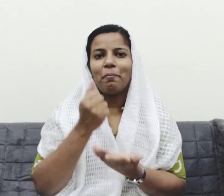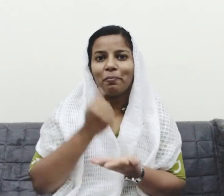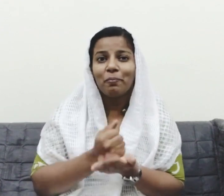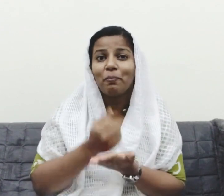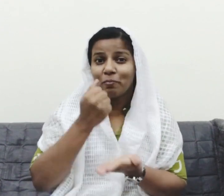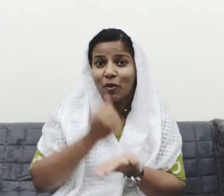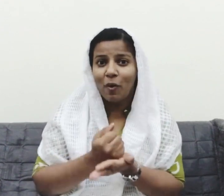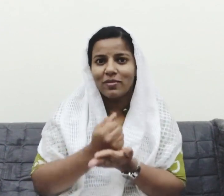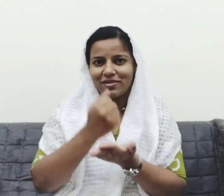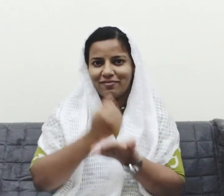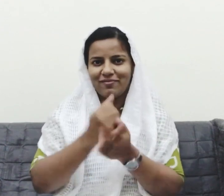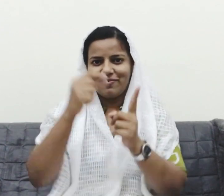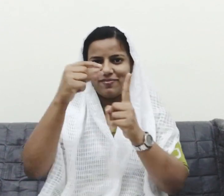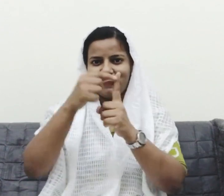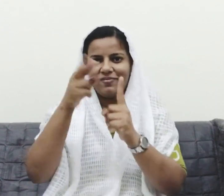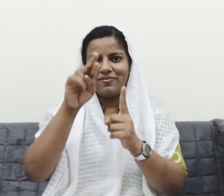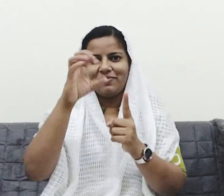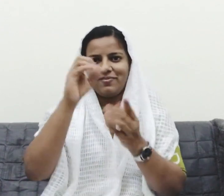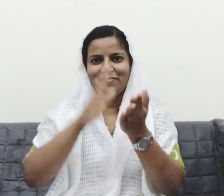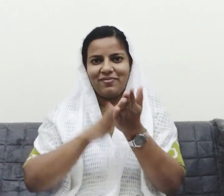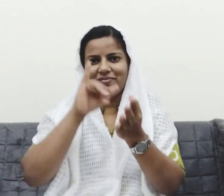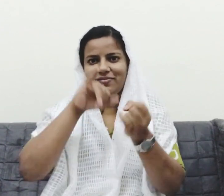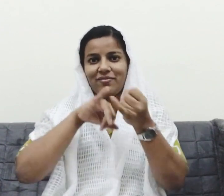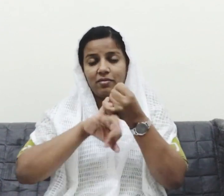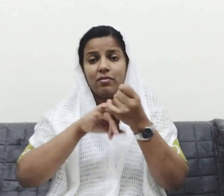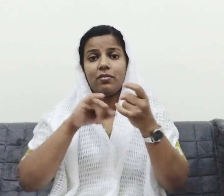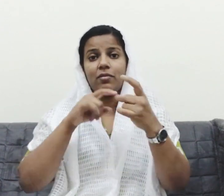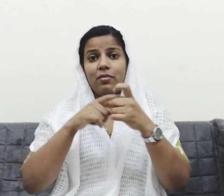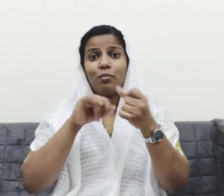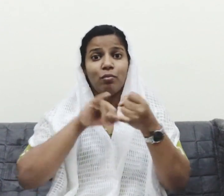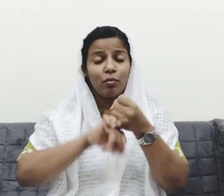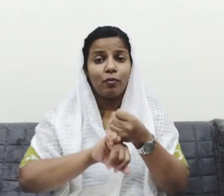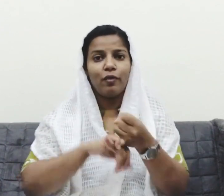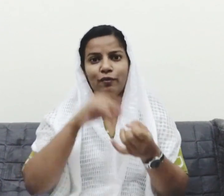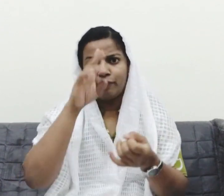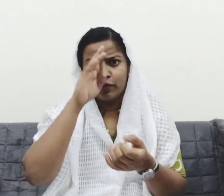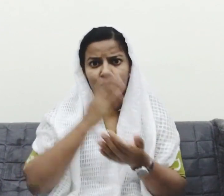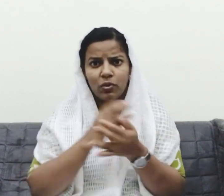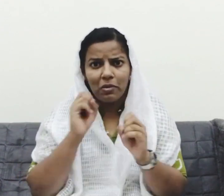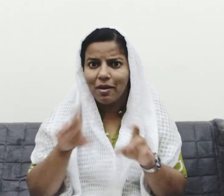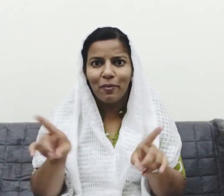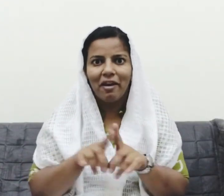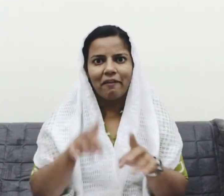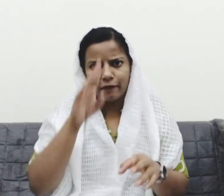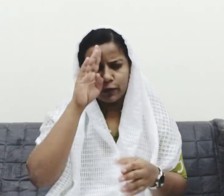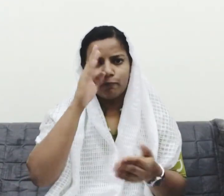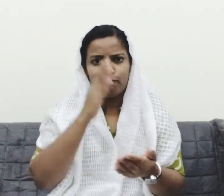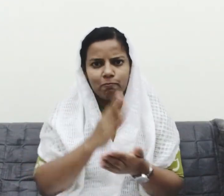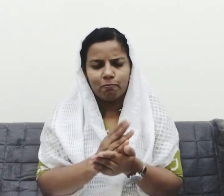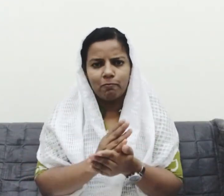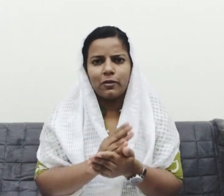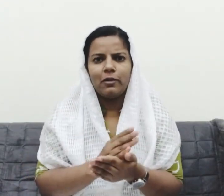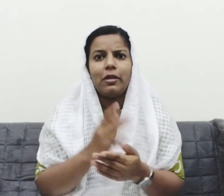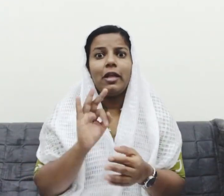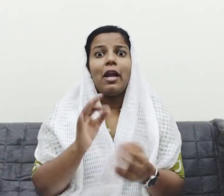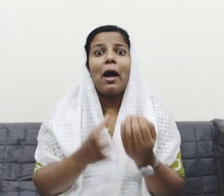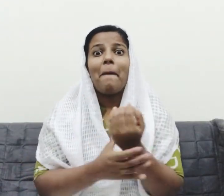വാഗ്ദത്തത്തിൽ അവിശ്വാസത്താൽ ആമേൻ സംശയിക്കാതെ അബ്രഹാം എന്ത് ചെയ്തു? ദീർഘക്ഷമയോടെ കാത്തിരുന്നു,